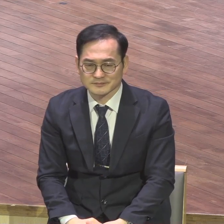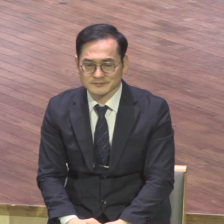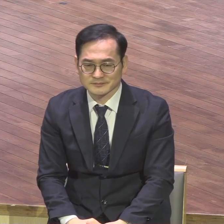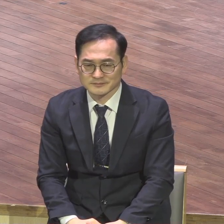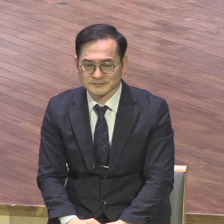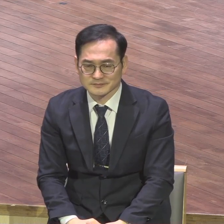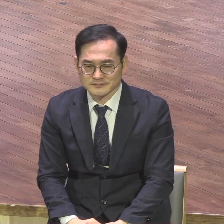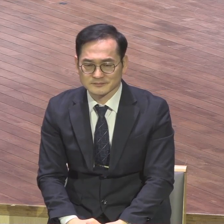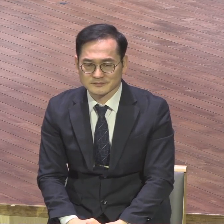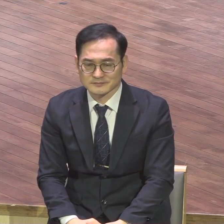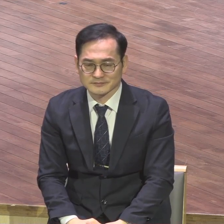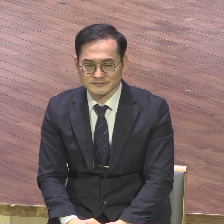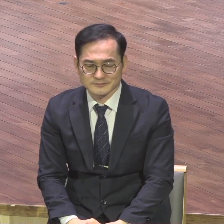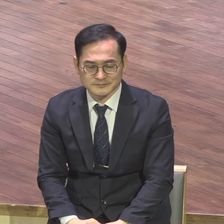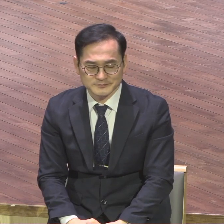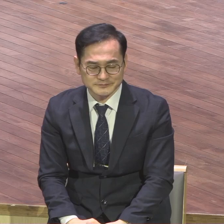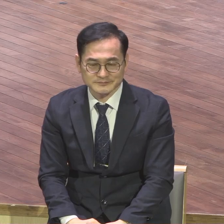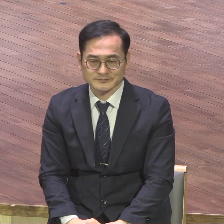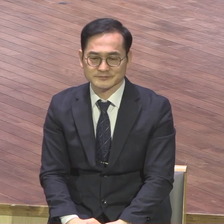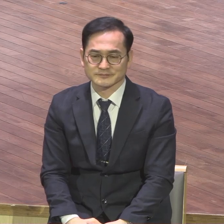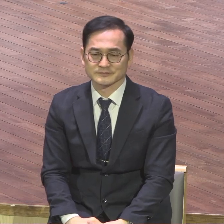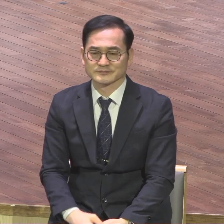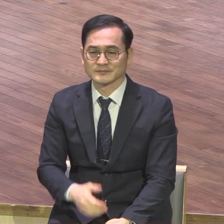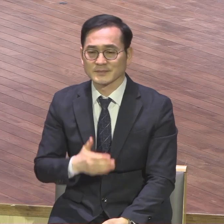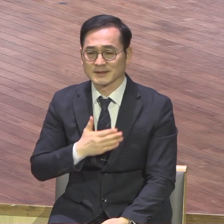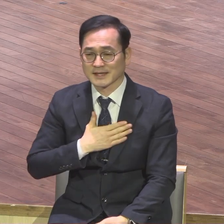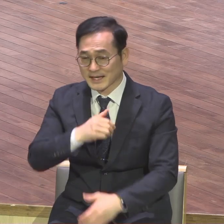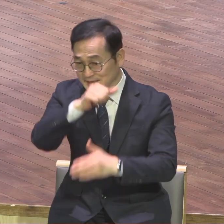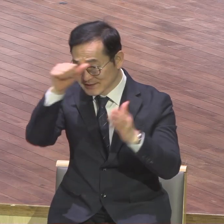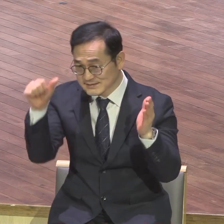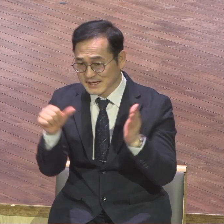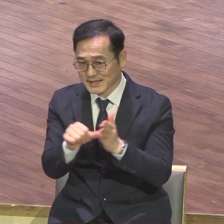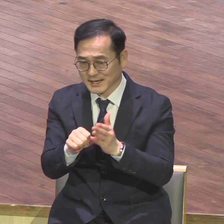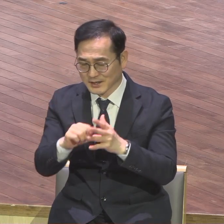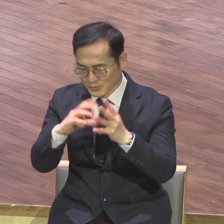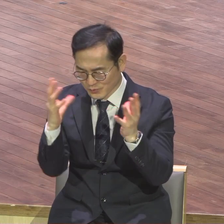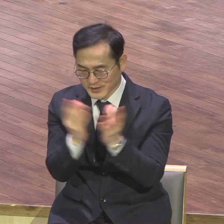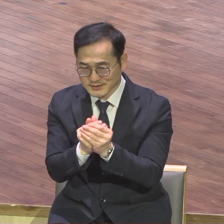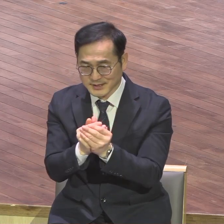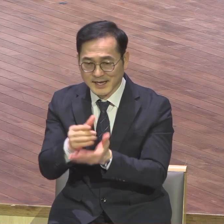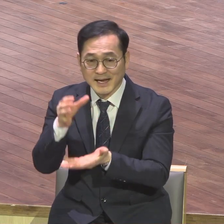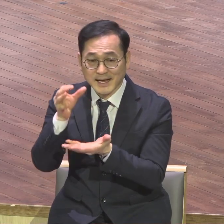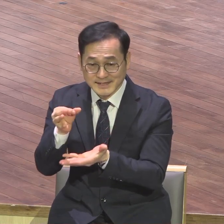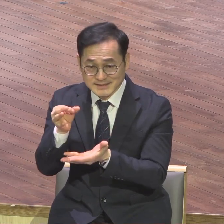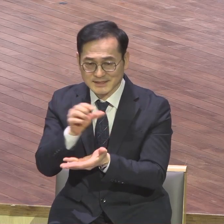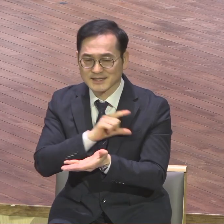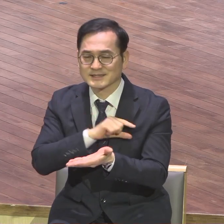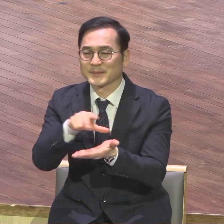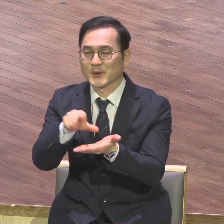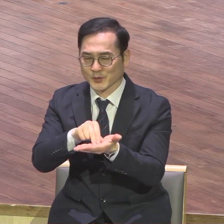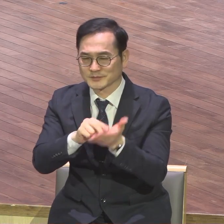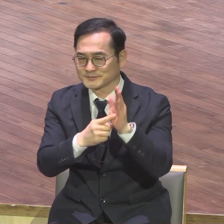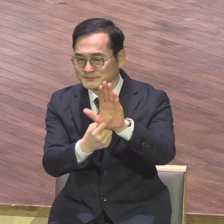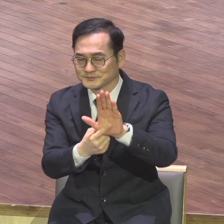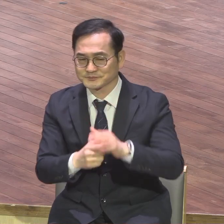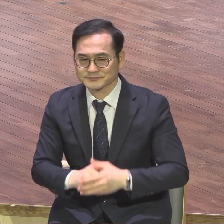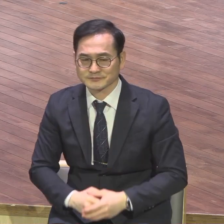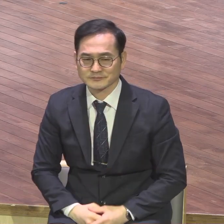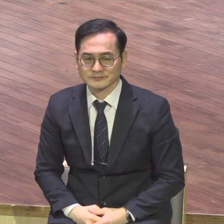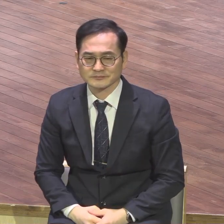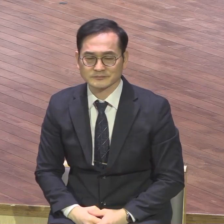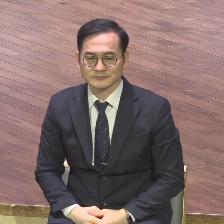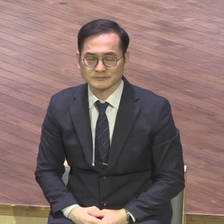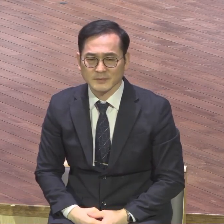이거는 말씀 가지고 내 인생의 절대 가치란 재물로 말씀을 드립니다. 우리가 살고 있는 이